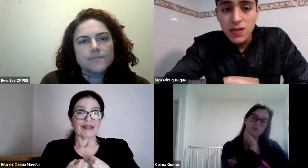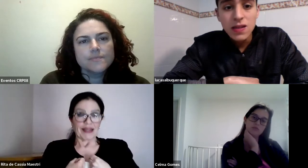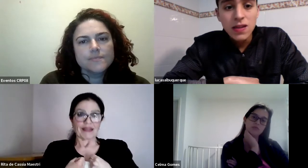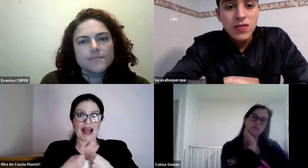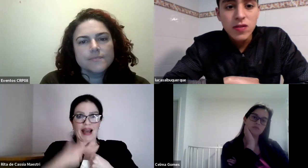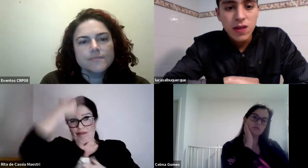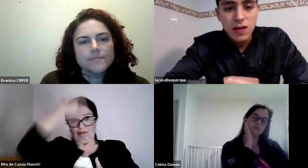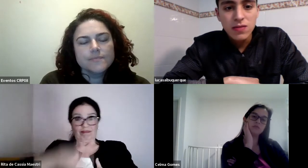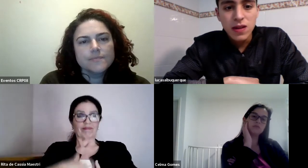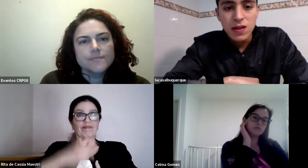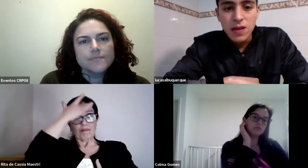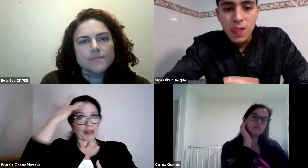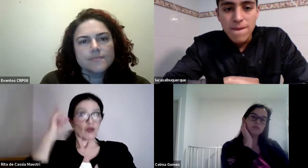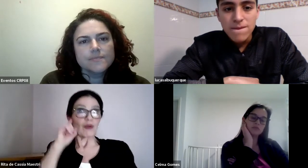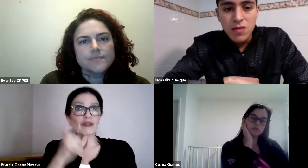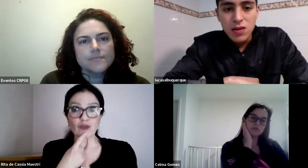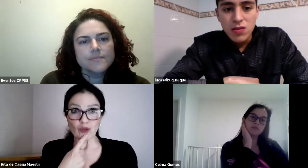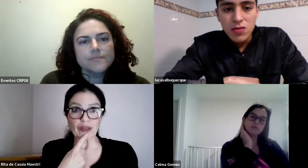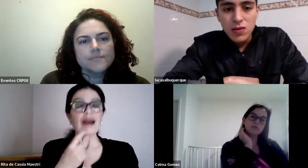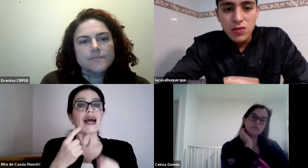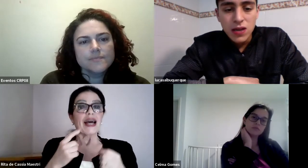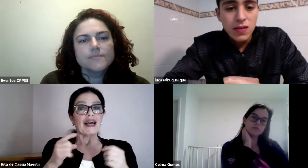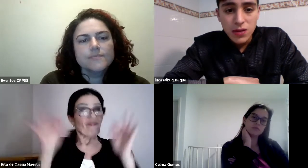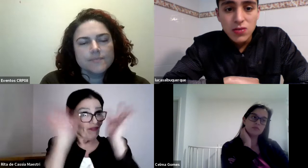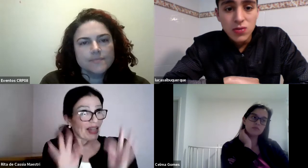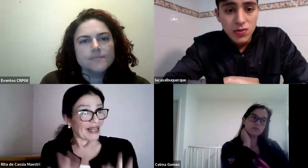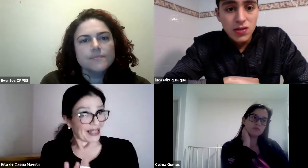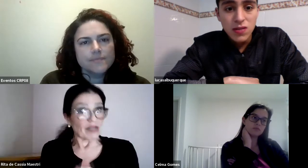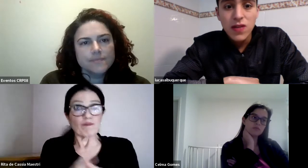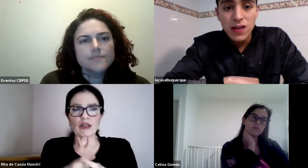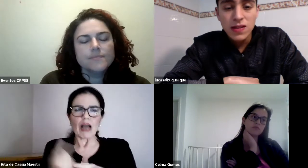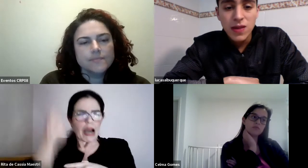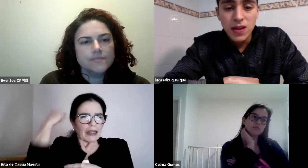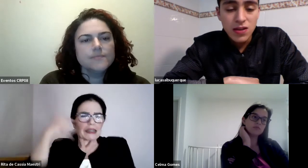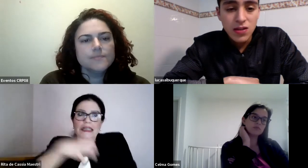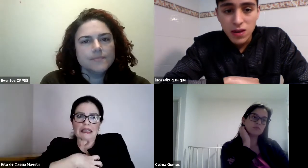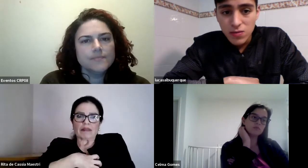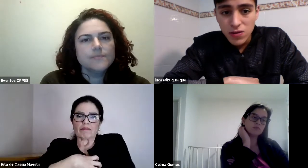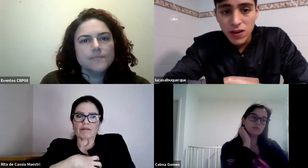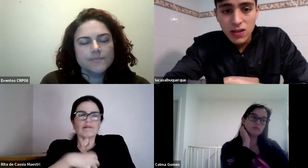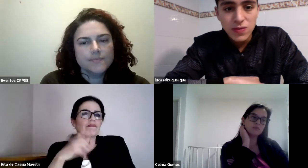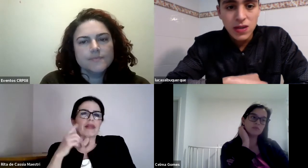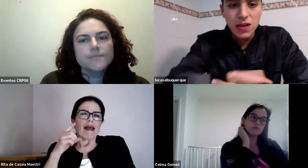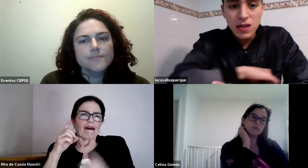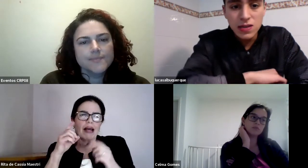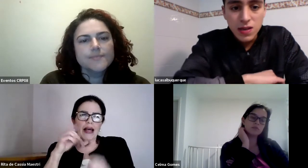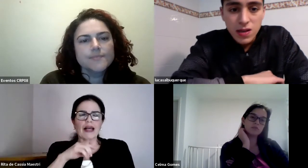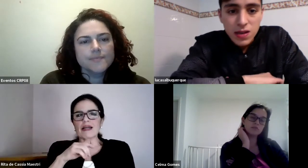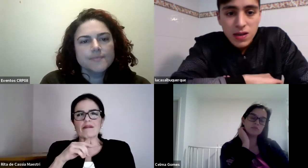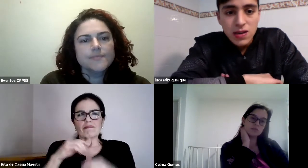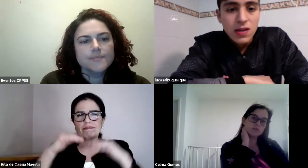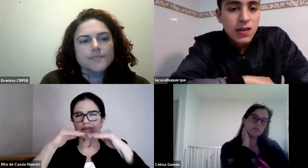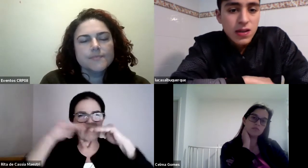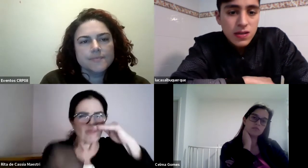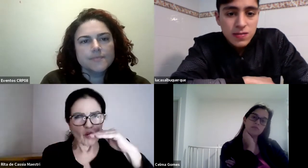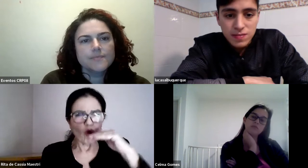a ser transformado, né? Então, a gente começou a receber surdos diferentes também, e a gente fica muito feliz, porque antes